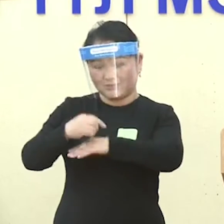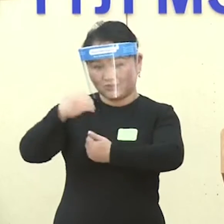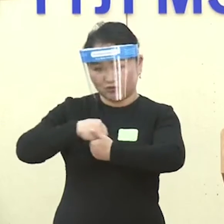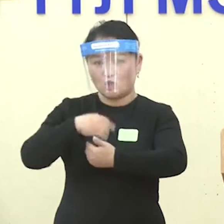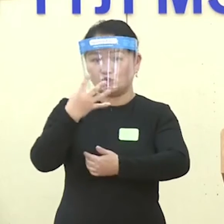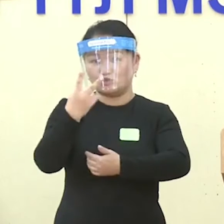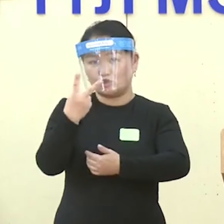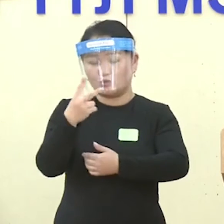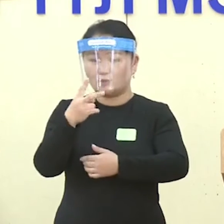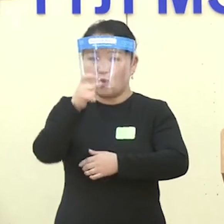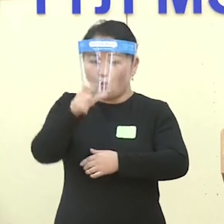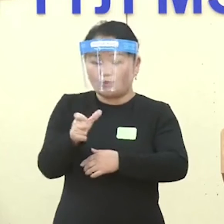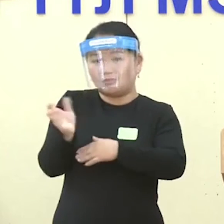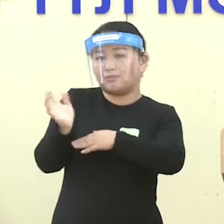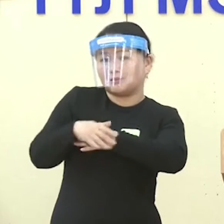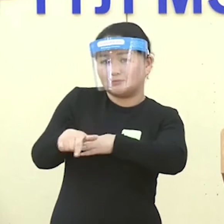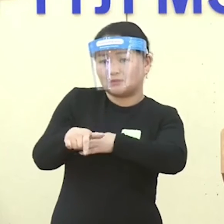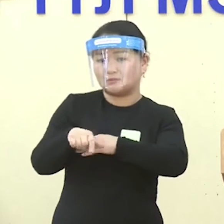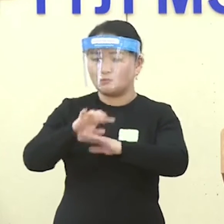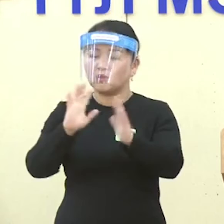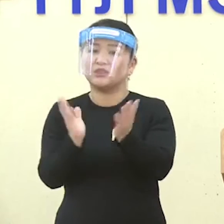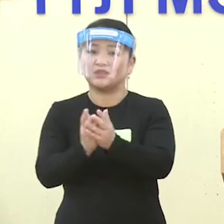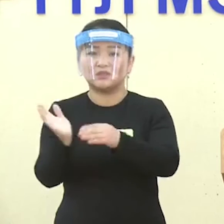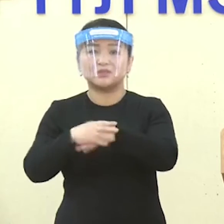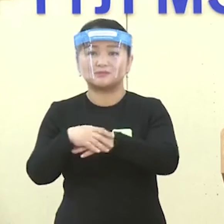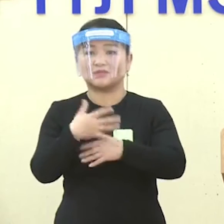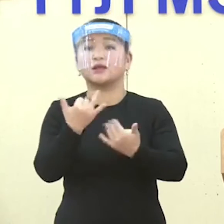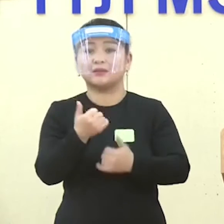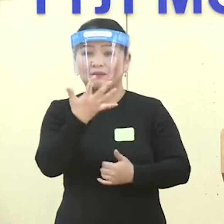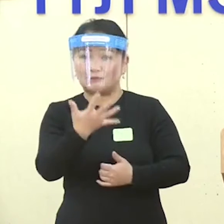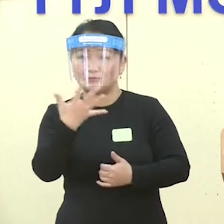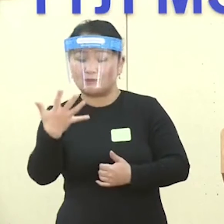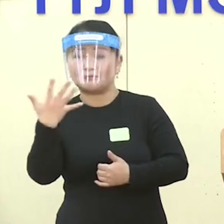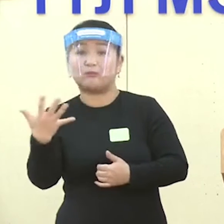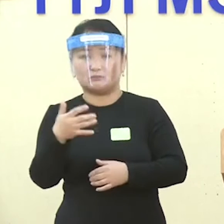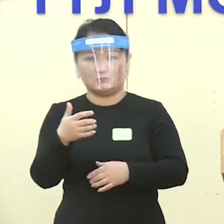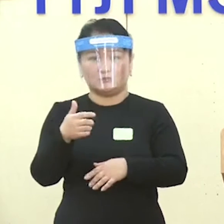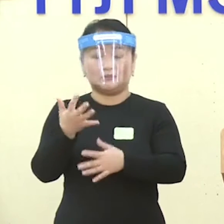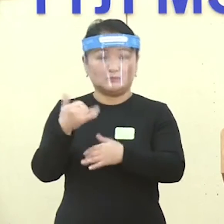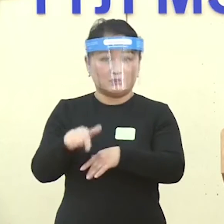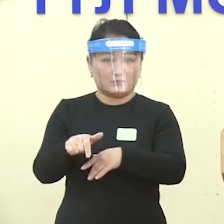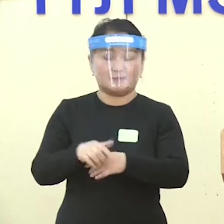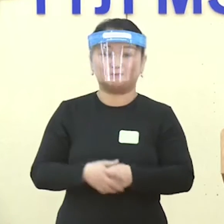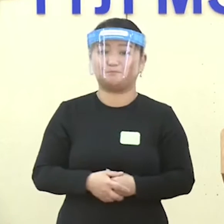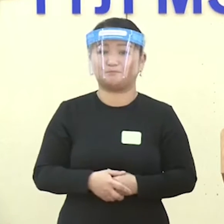насоорж иноэ simulate талтав болуцан байнаа. Ym plataformiaf ower